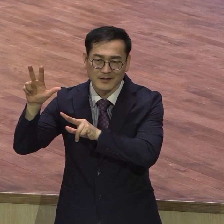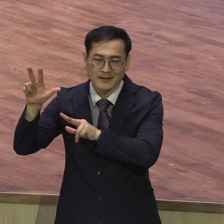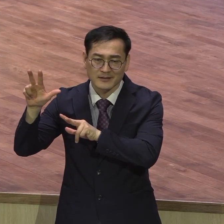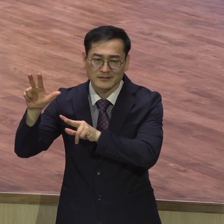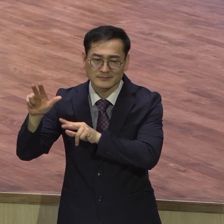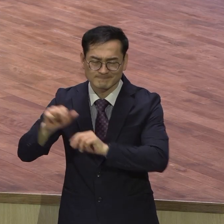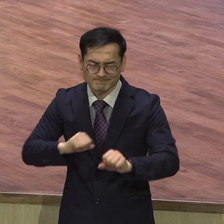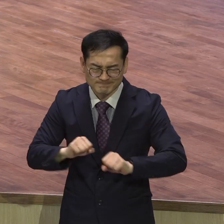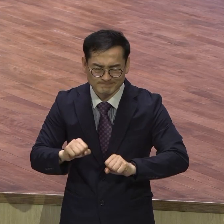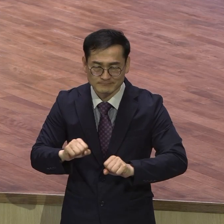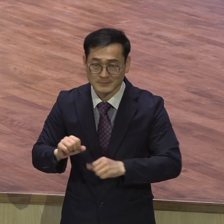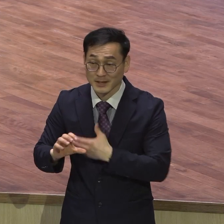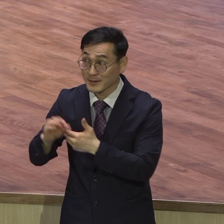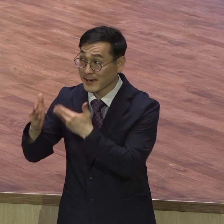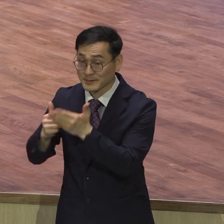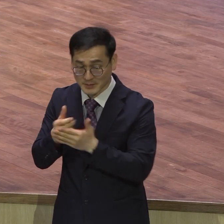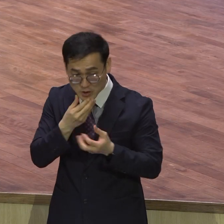축복하시는 거예요